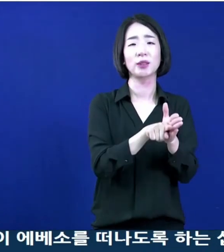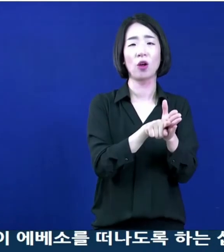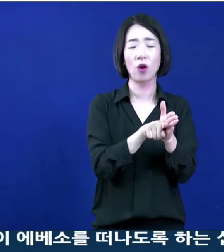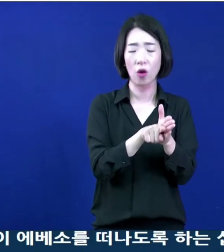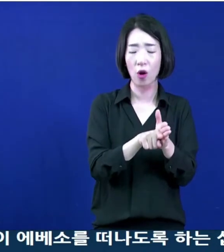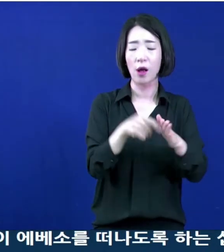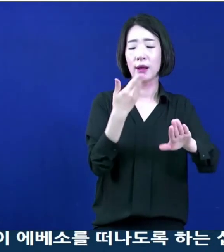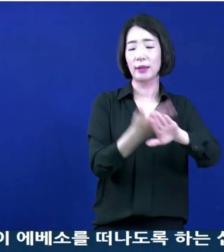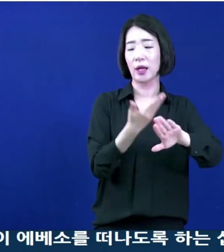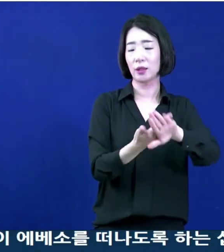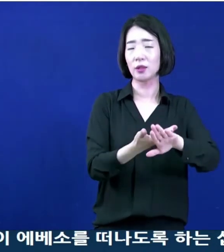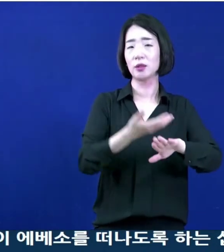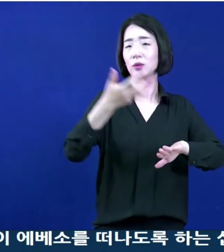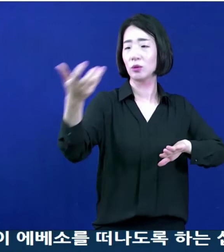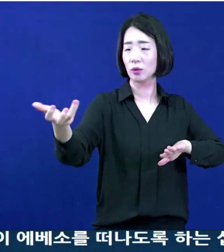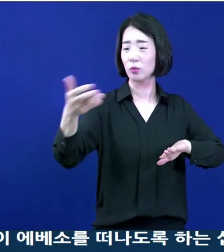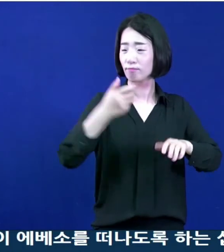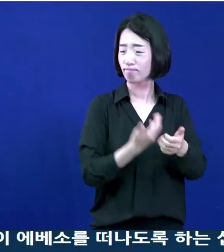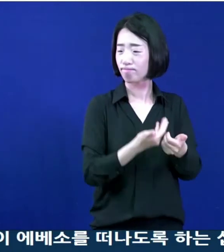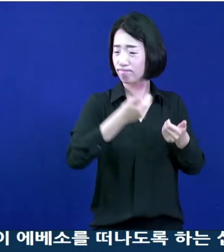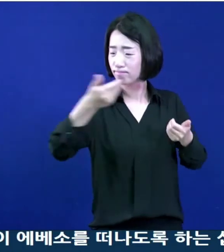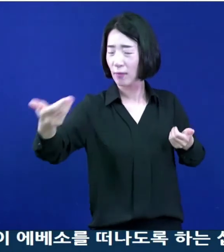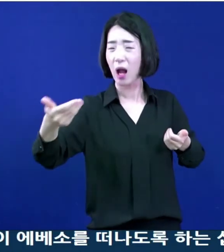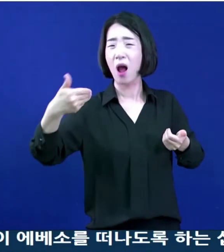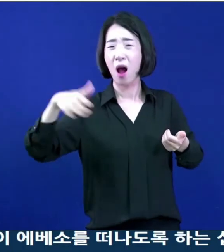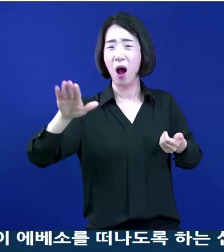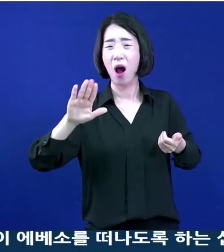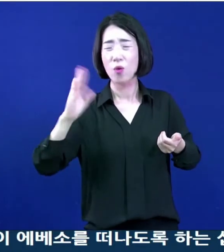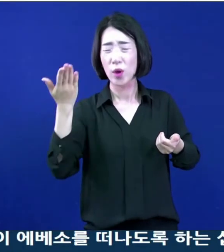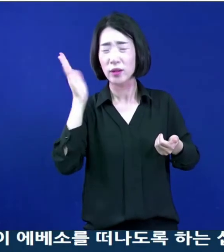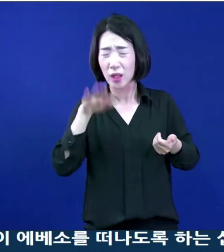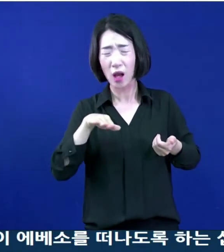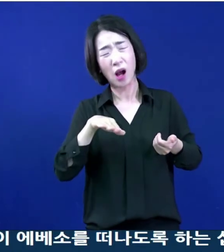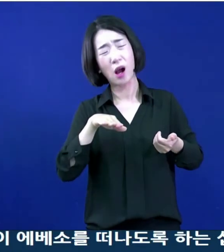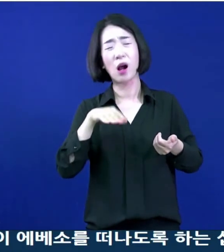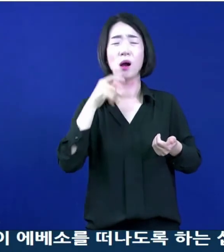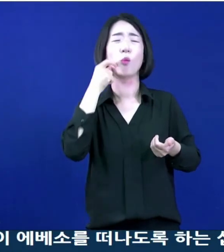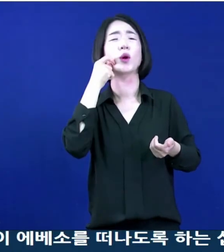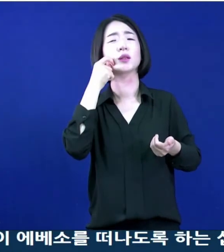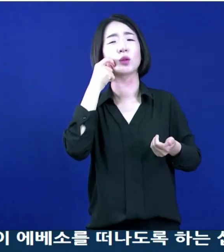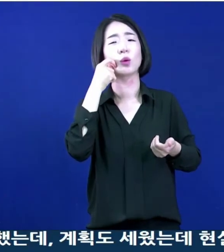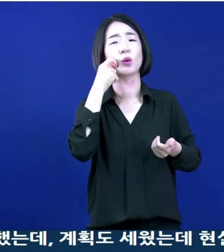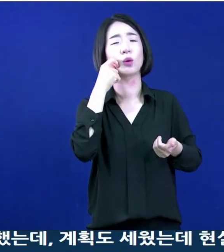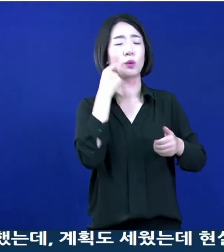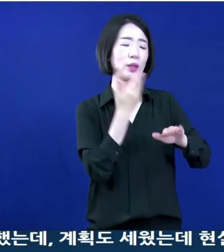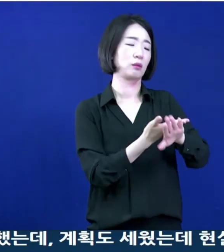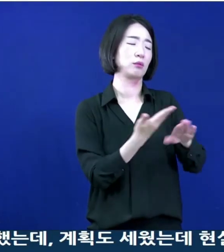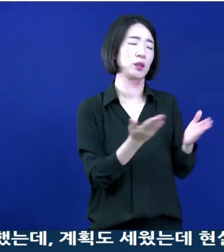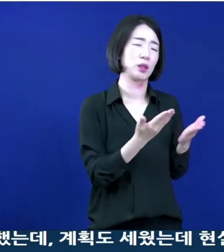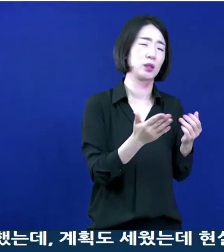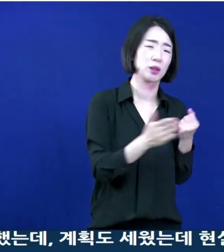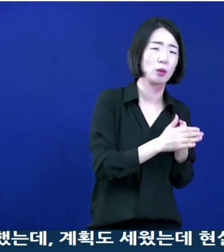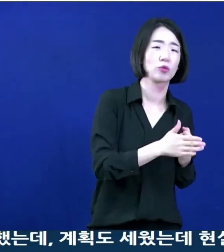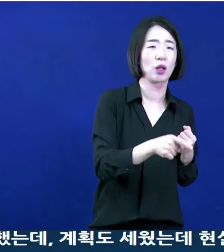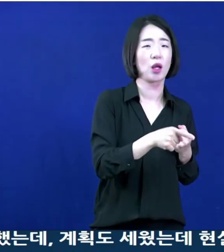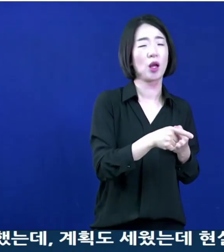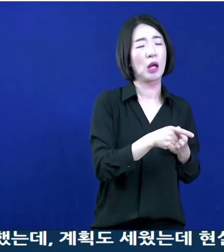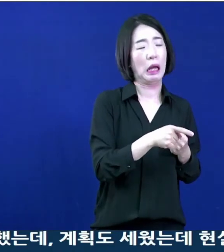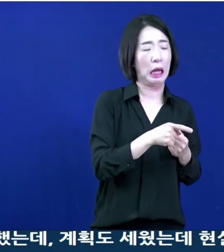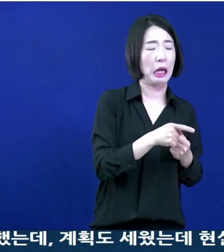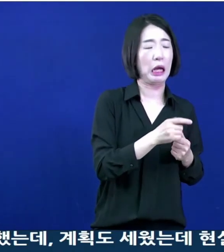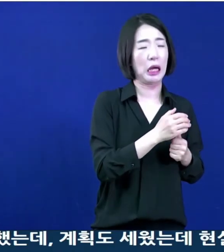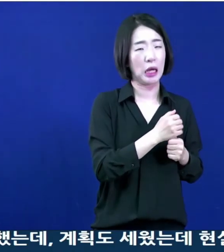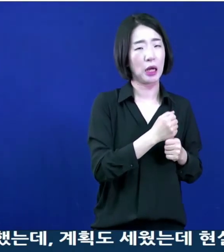나가야 되는데, 추진력 있게 나가야 되는데 이게 또 뭐가 발목을 딱 잡고 있는 겁니다. 이런 일을